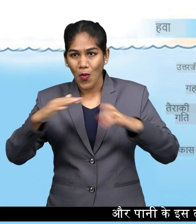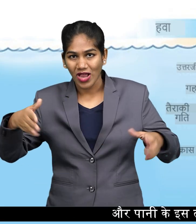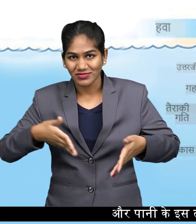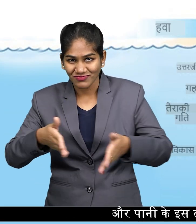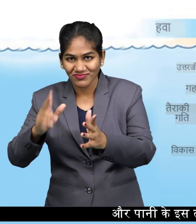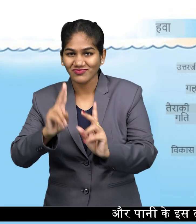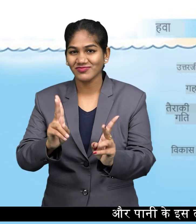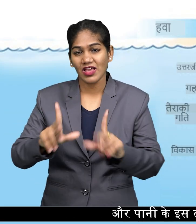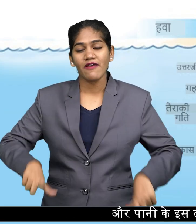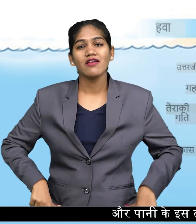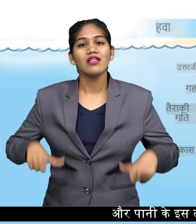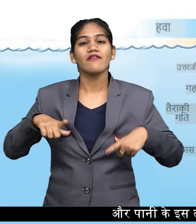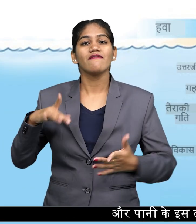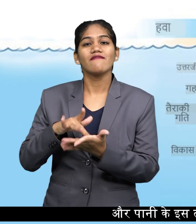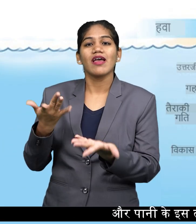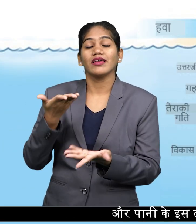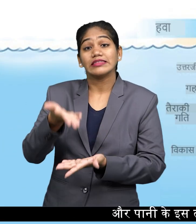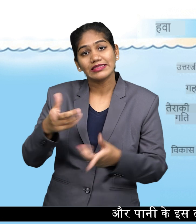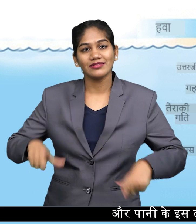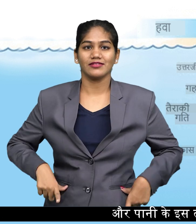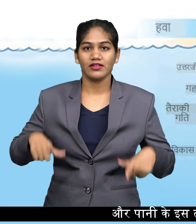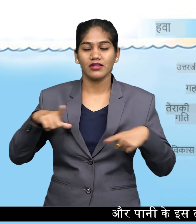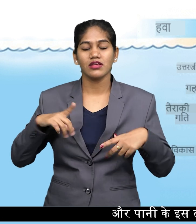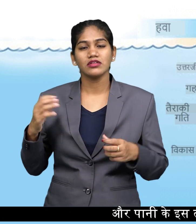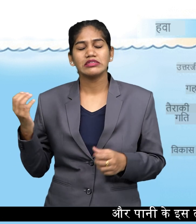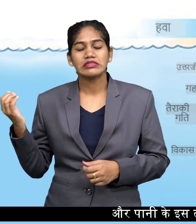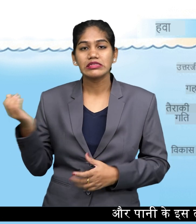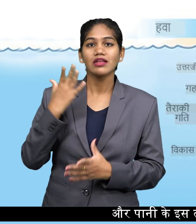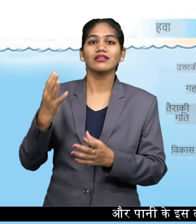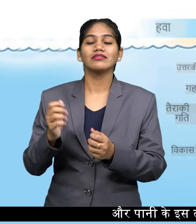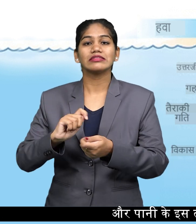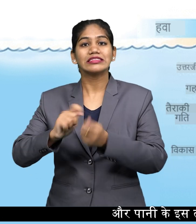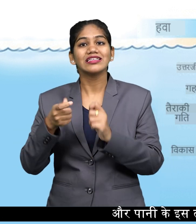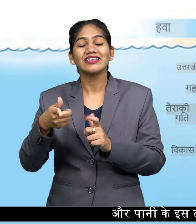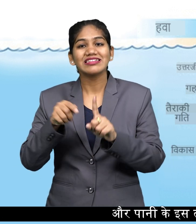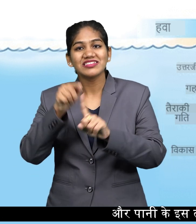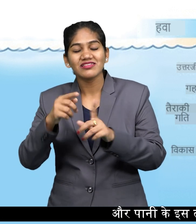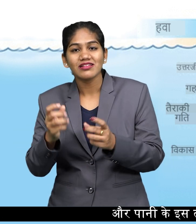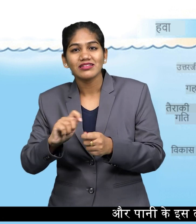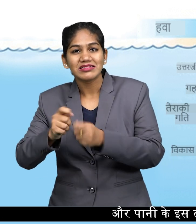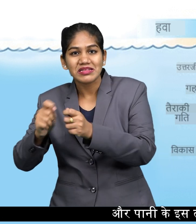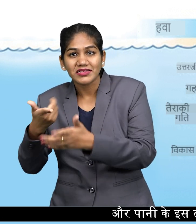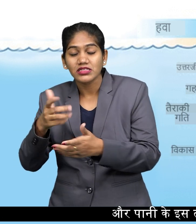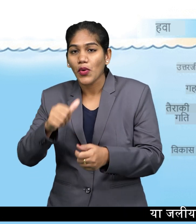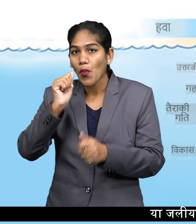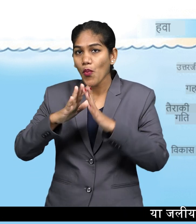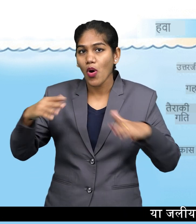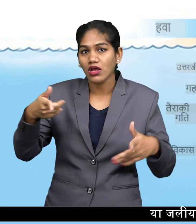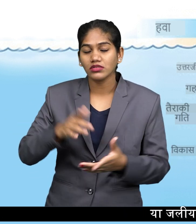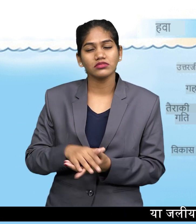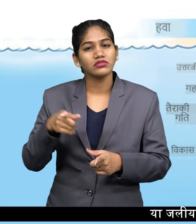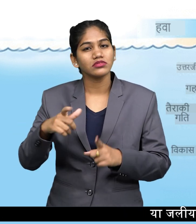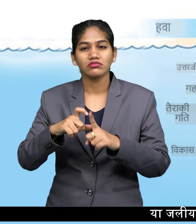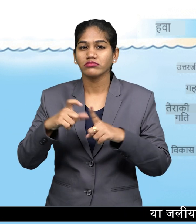और पानी के इस तापमान में अचानक परिवर्तन खतरनाक होगा या